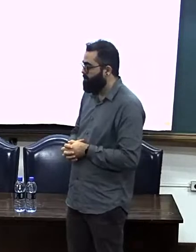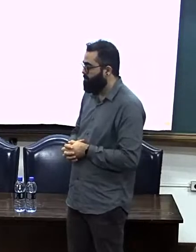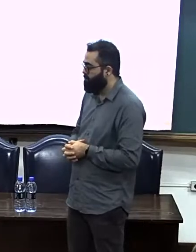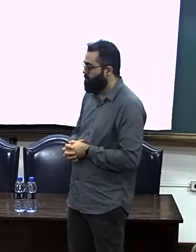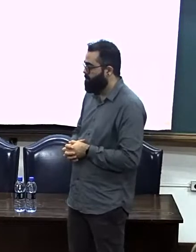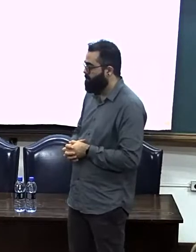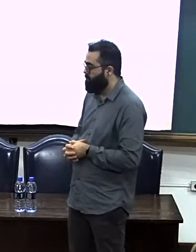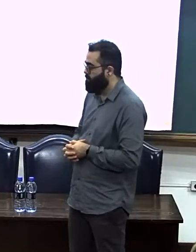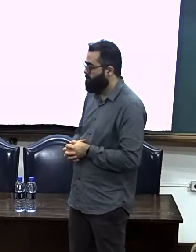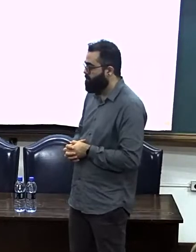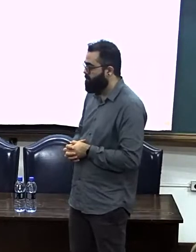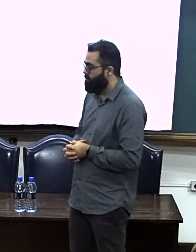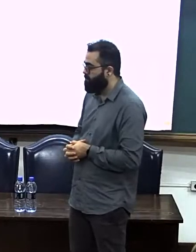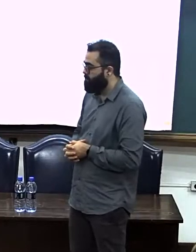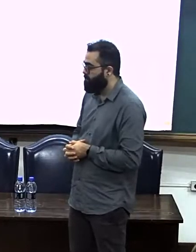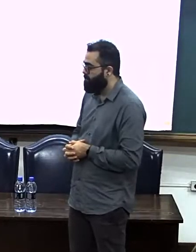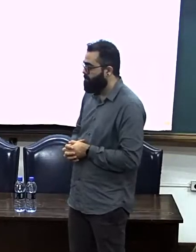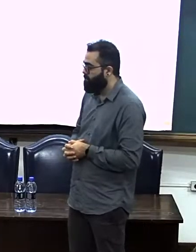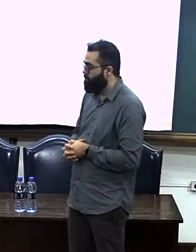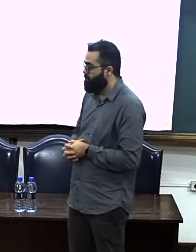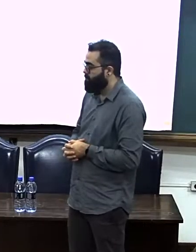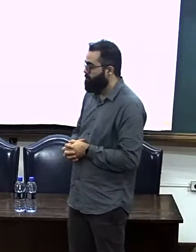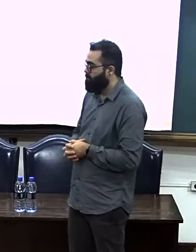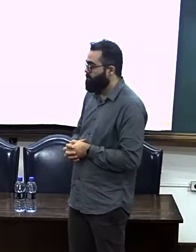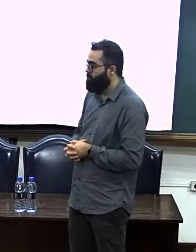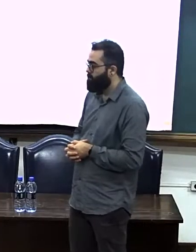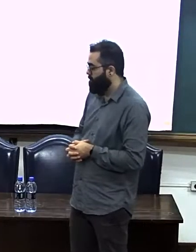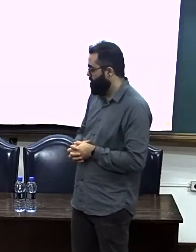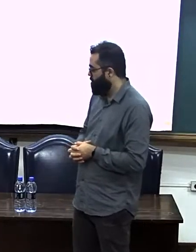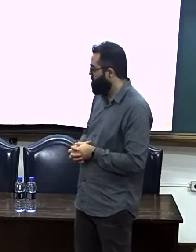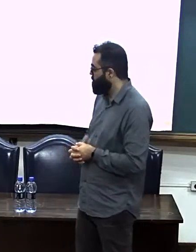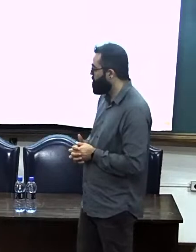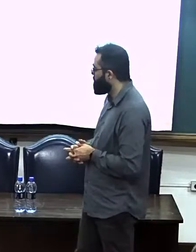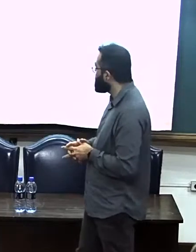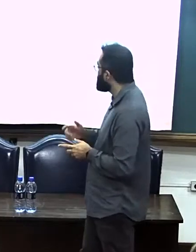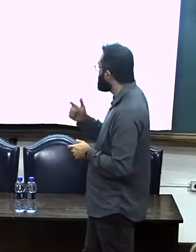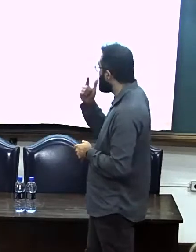a produção real de fala.